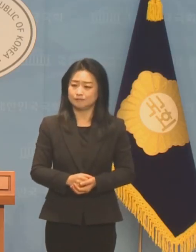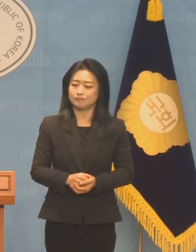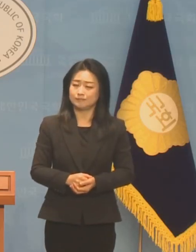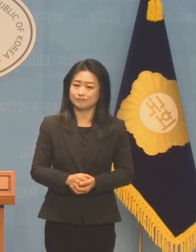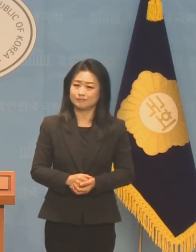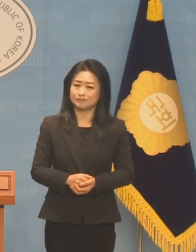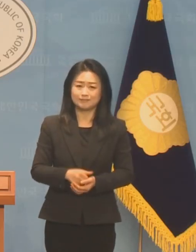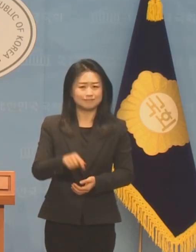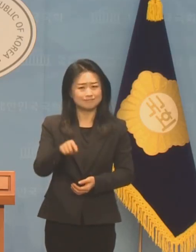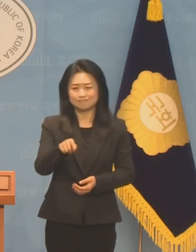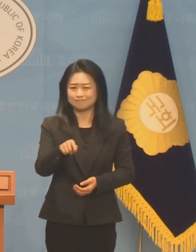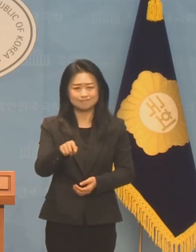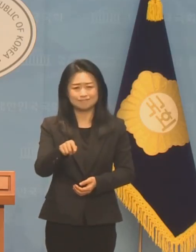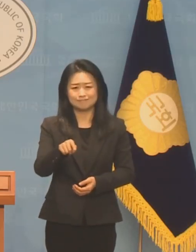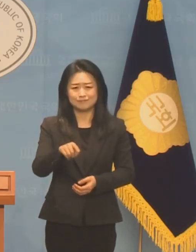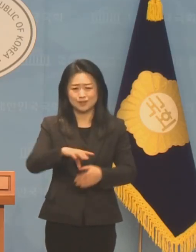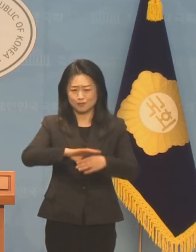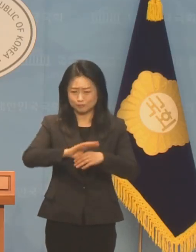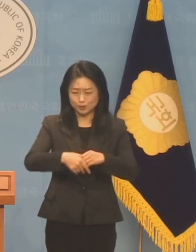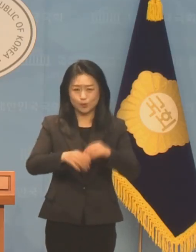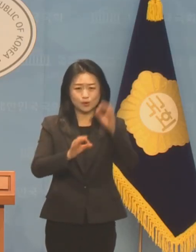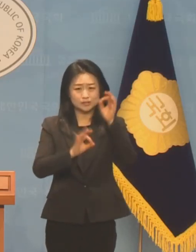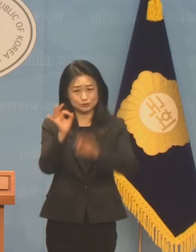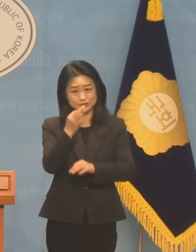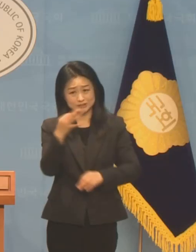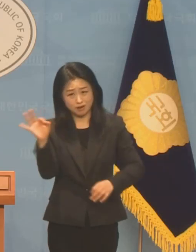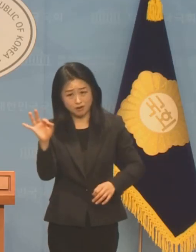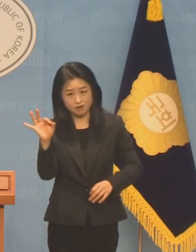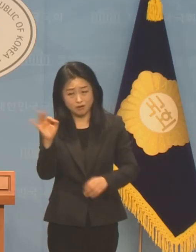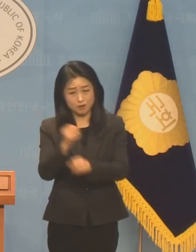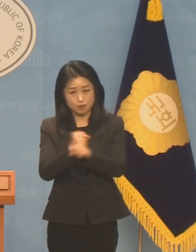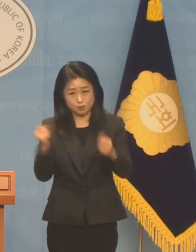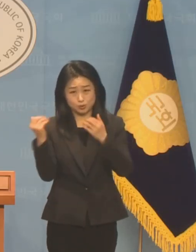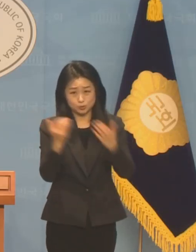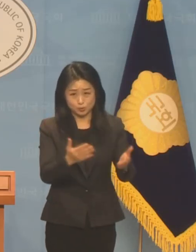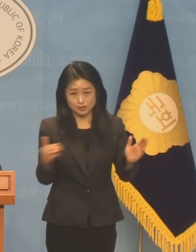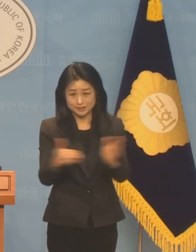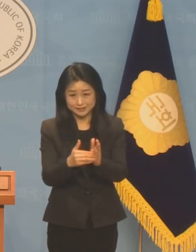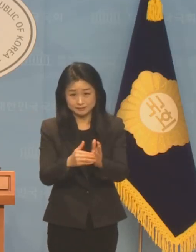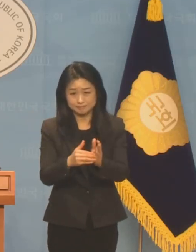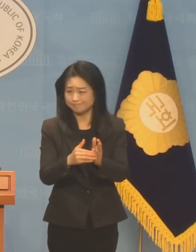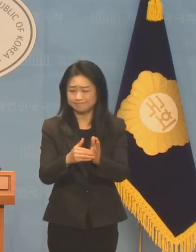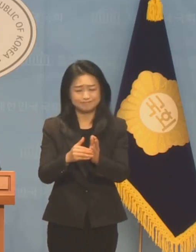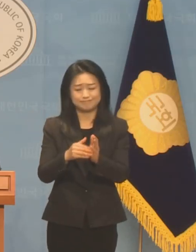사안의 경중 없이 무조건 실수를 인정하면 용서가 되는 것입니까?